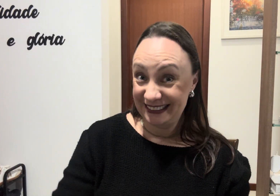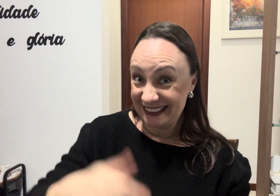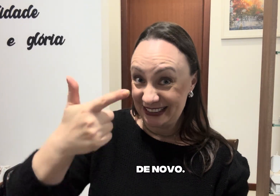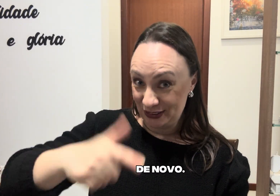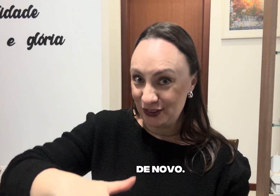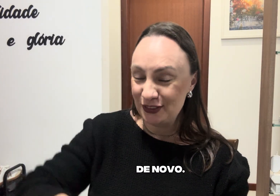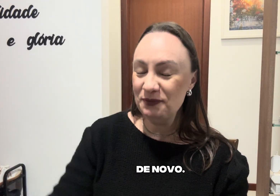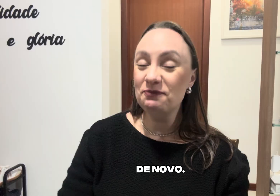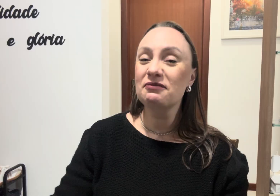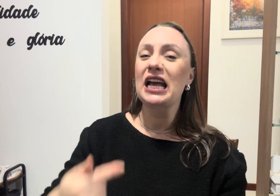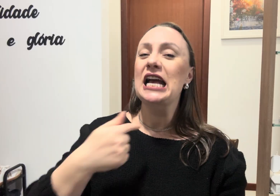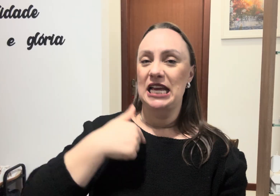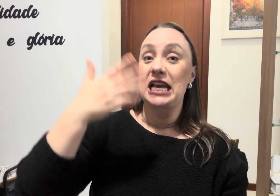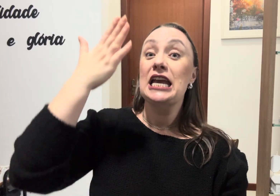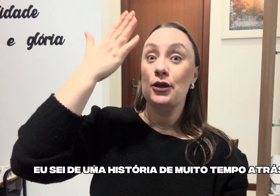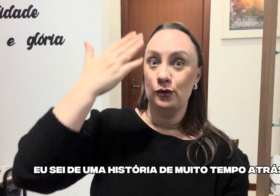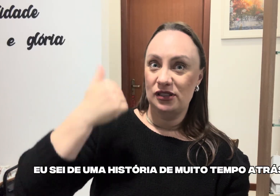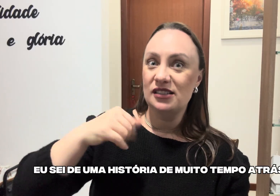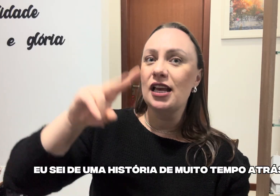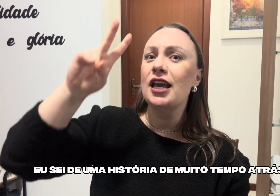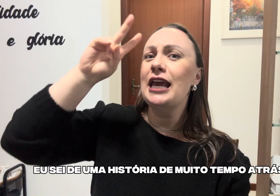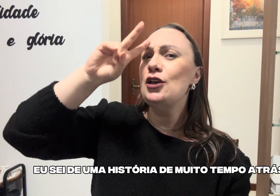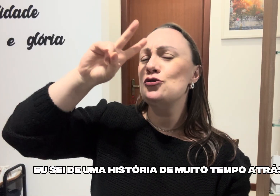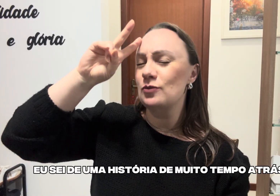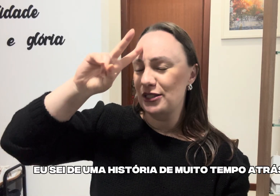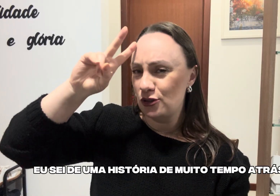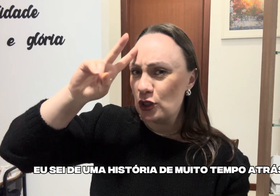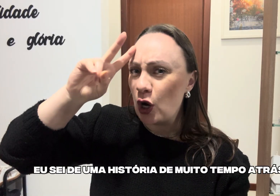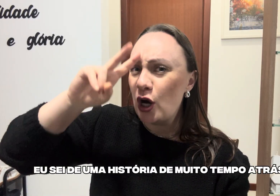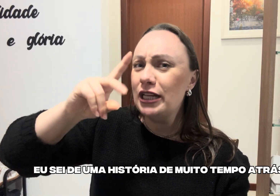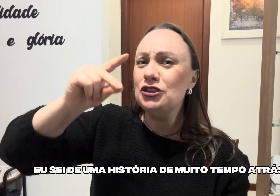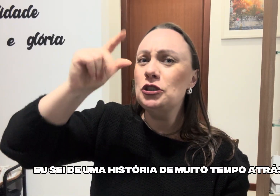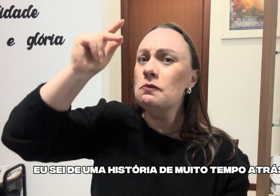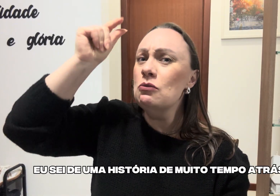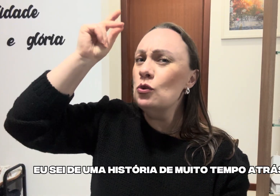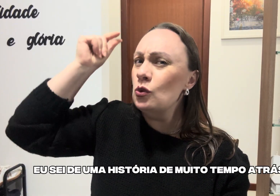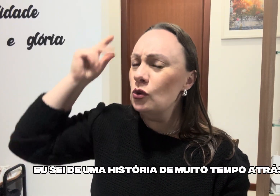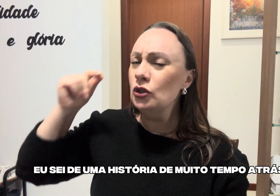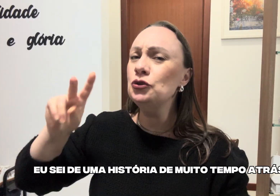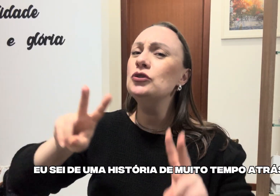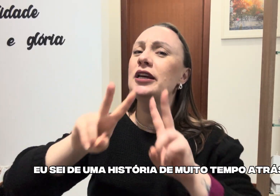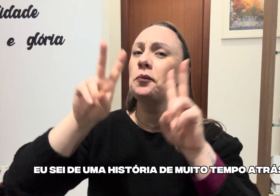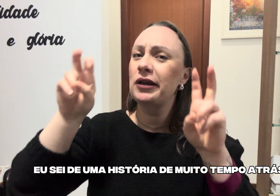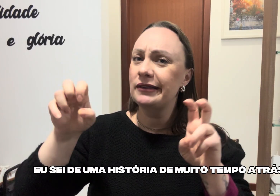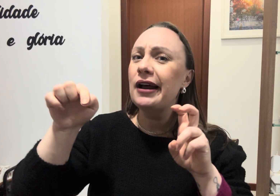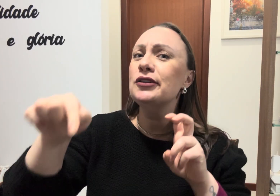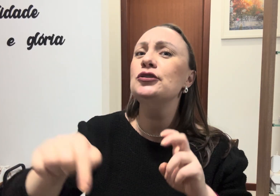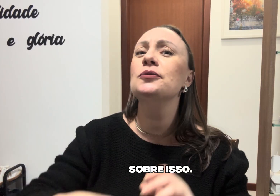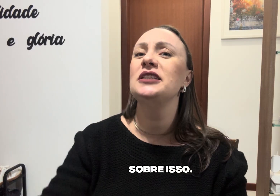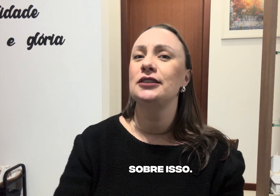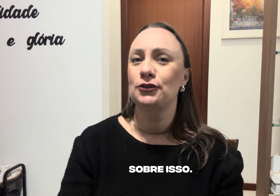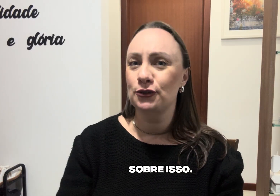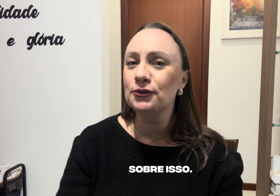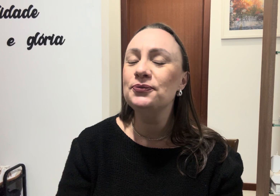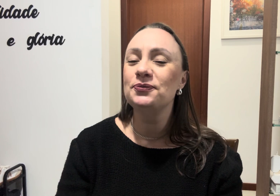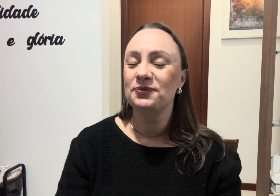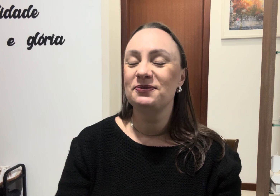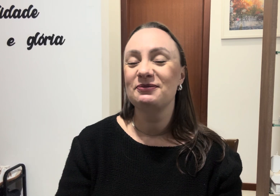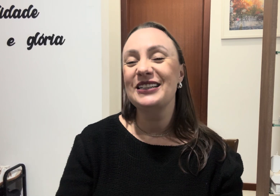De novo, eu sei de uma história de muito tempo atrás sobre isso.